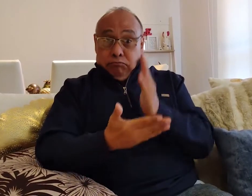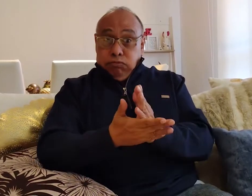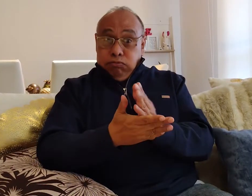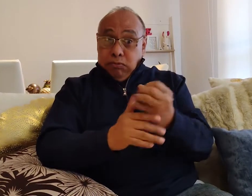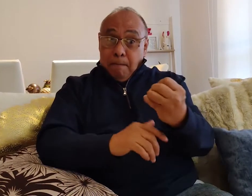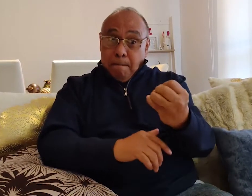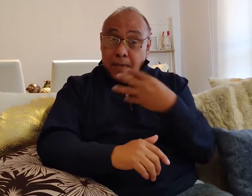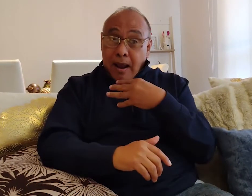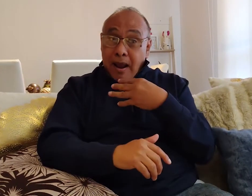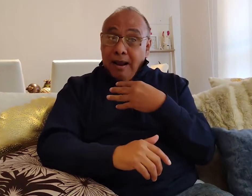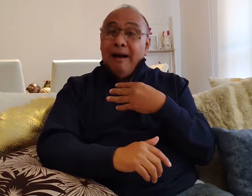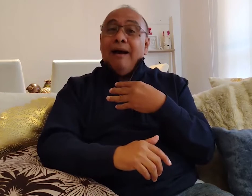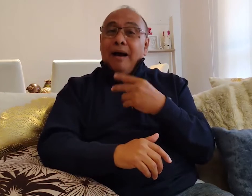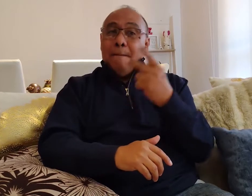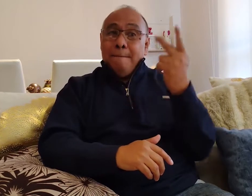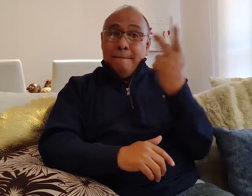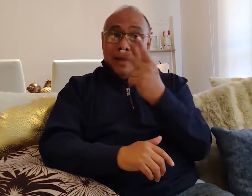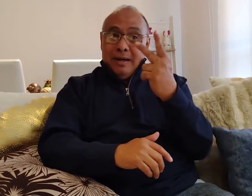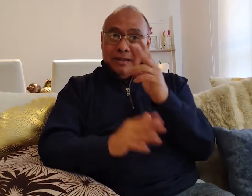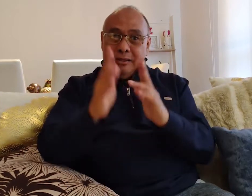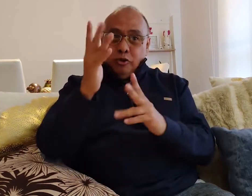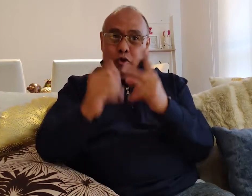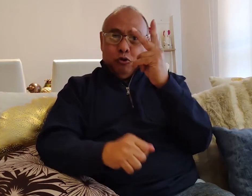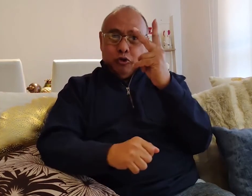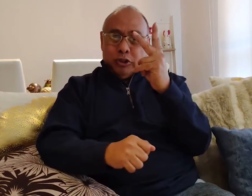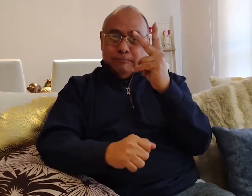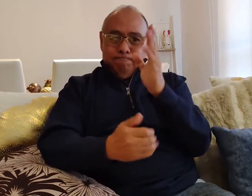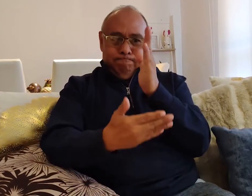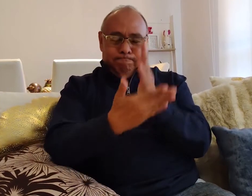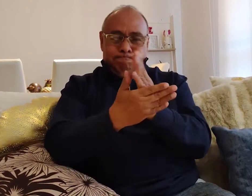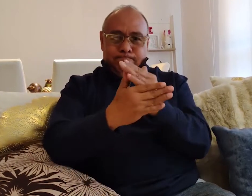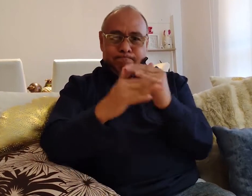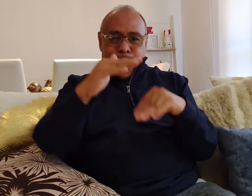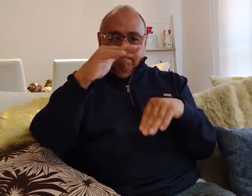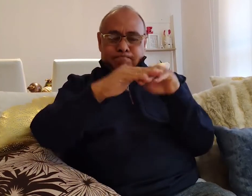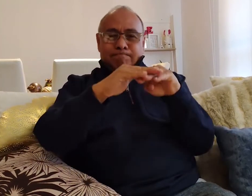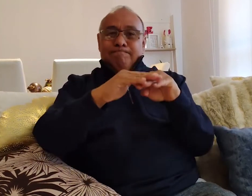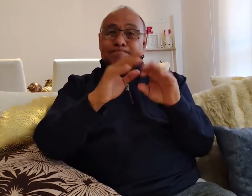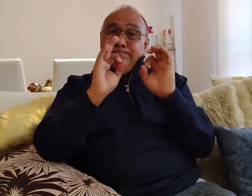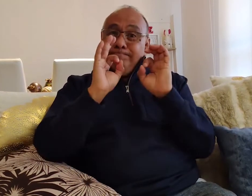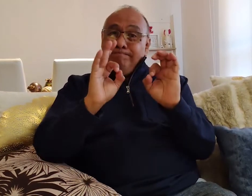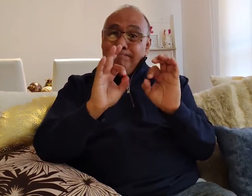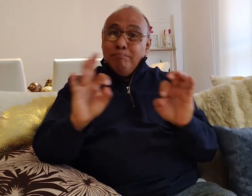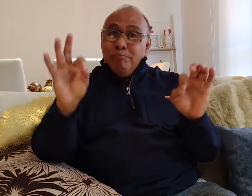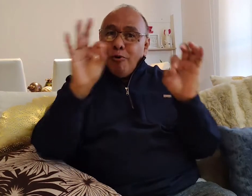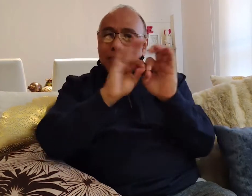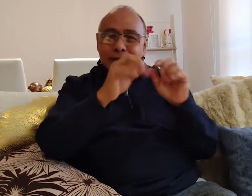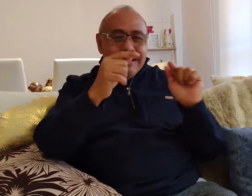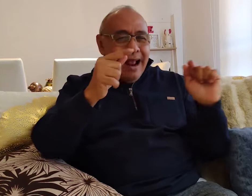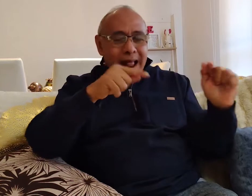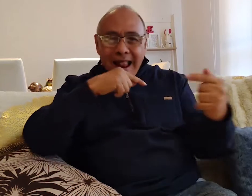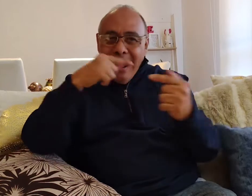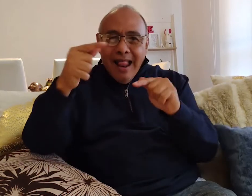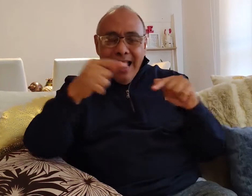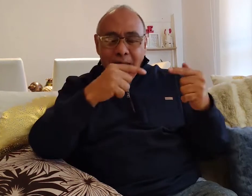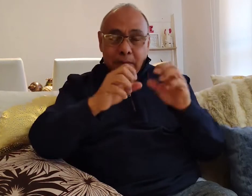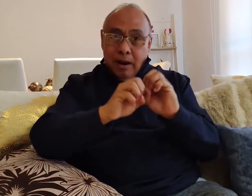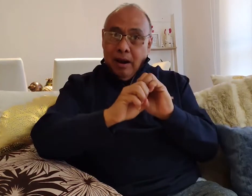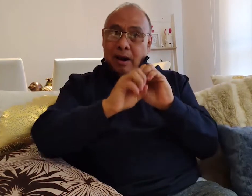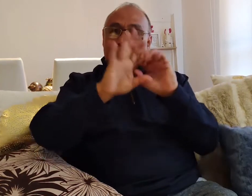tema. Tienen plazo de enviarlo hasta el viernes a las 12 del mediodía. Es importante poder debatir y